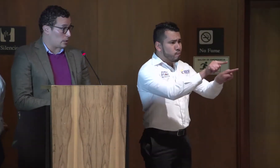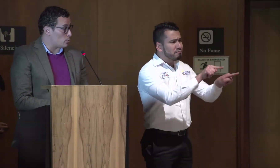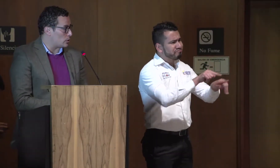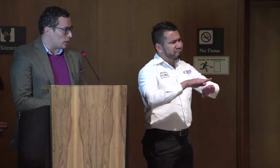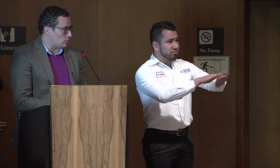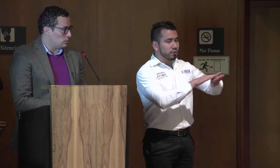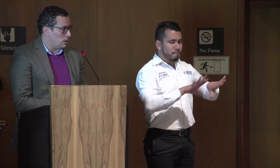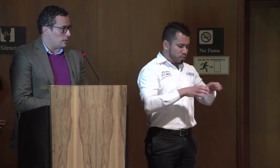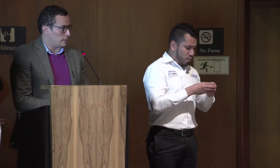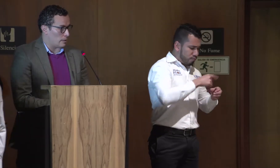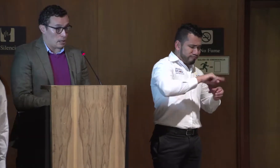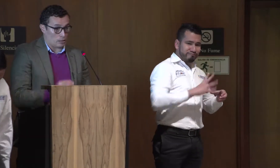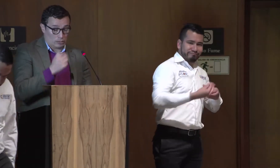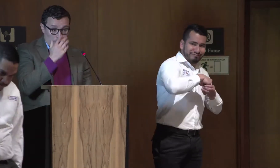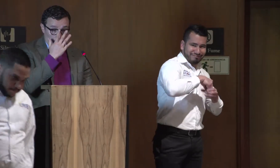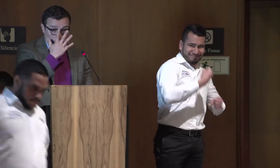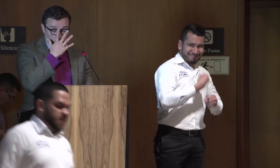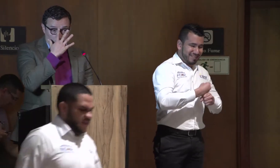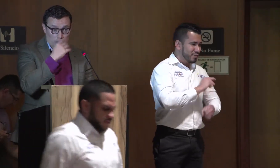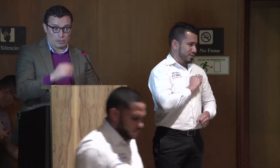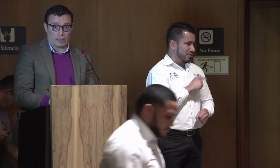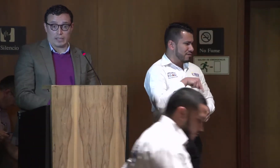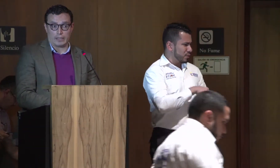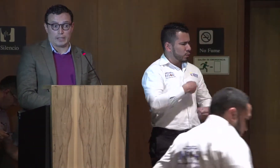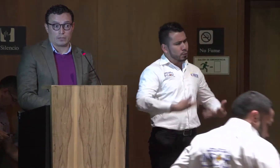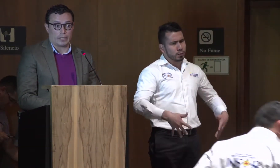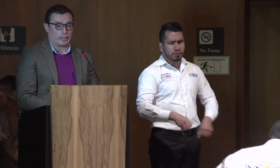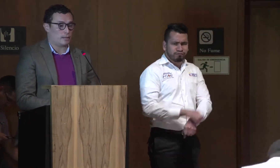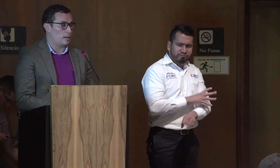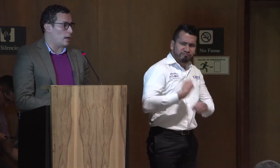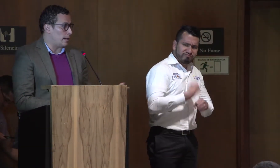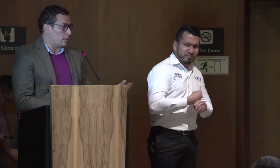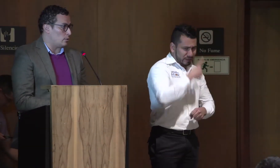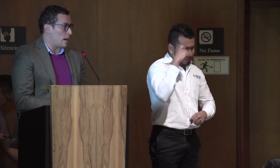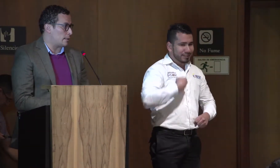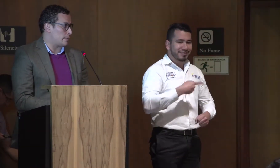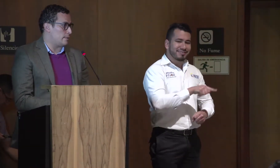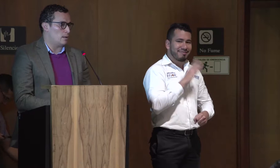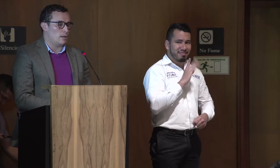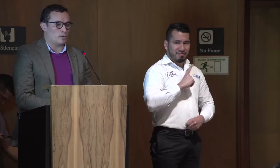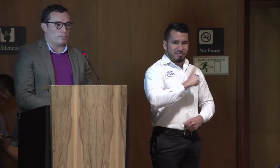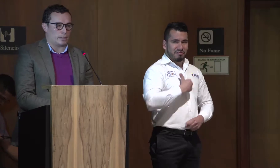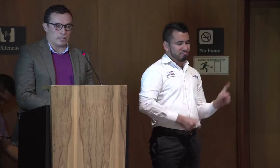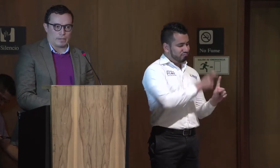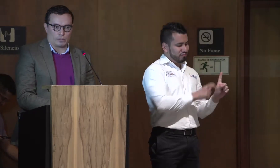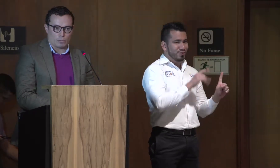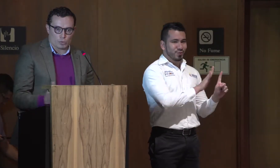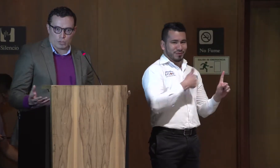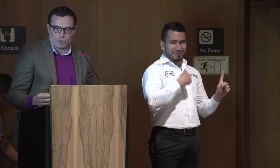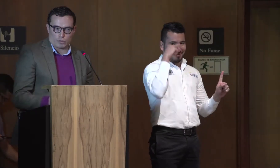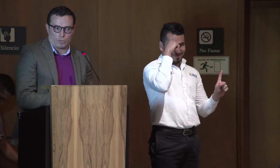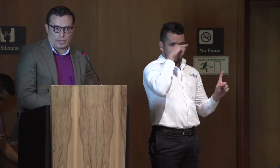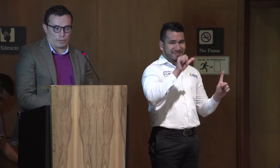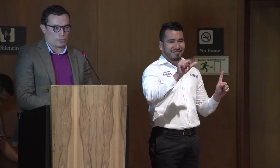aporte del equipo interno de trabajo del INSOR, que con el liderazgo de Alejandro Márquez, con la participación de